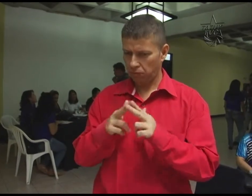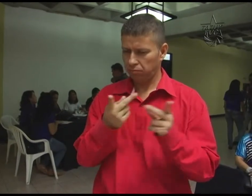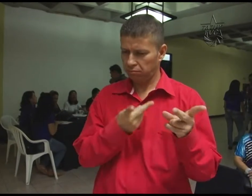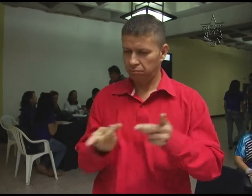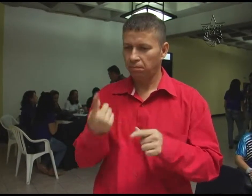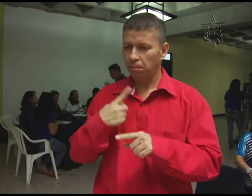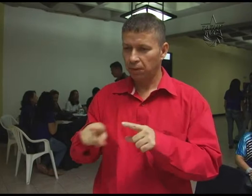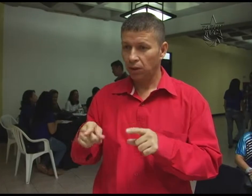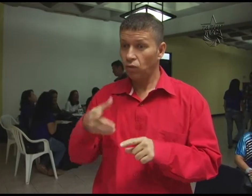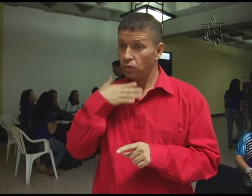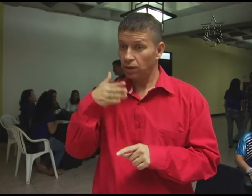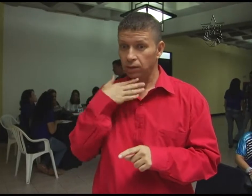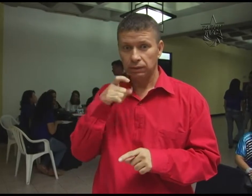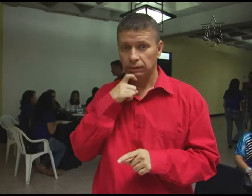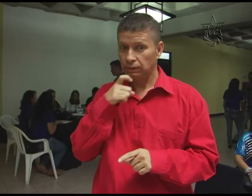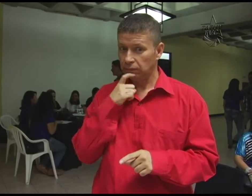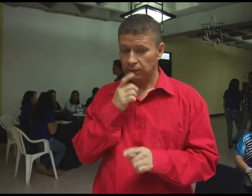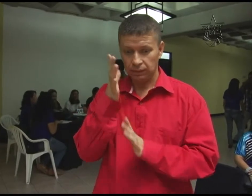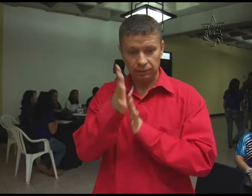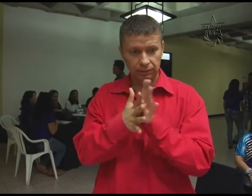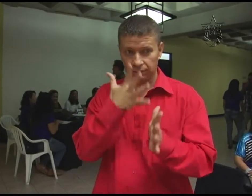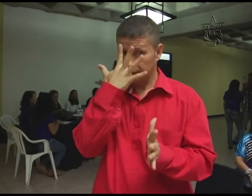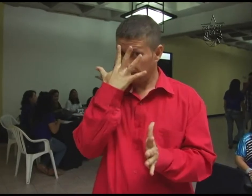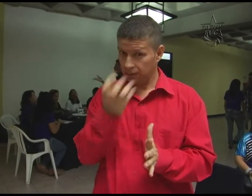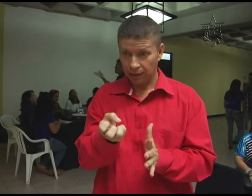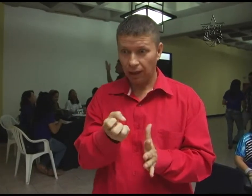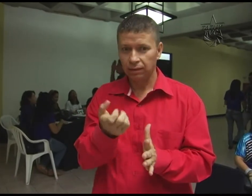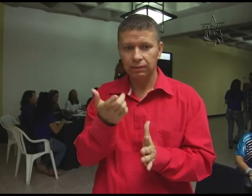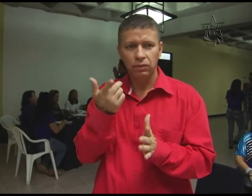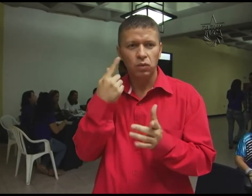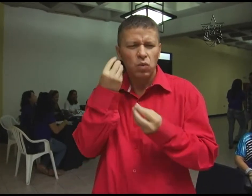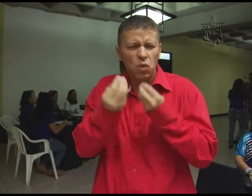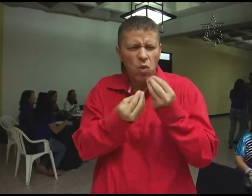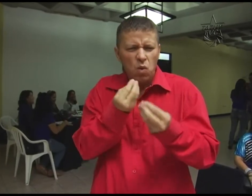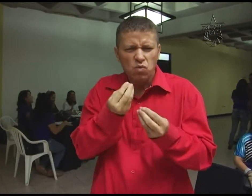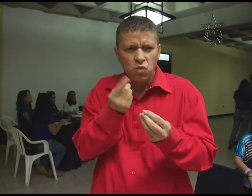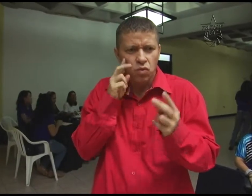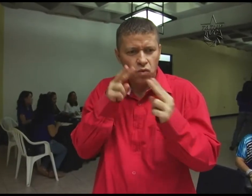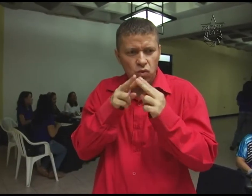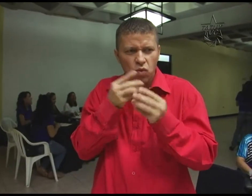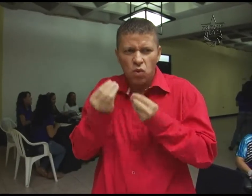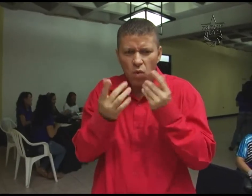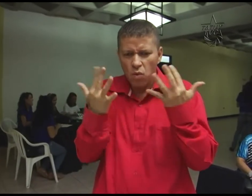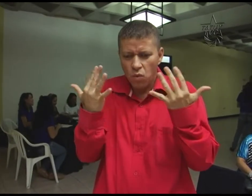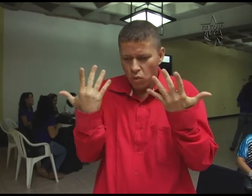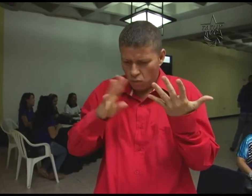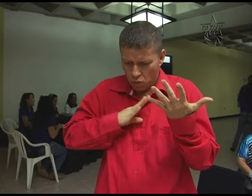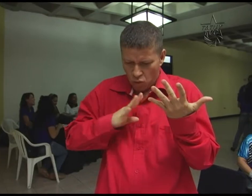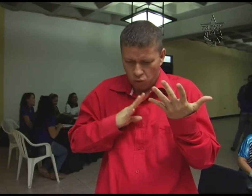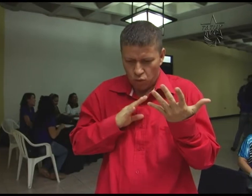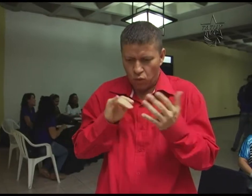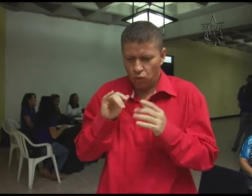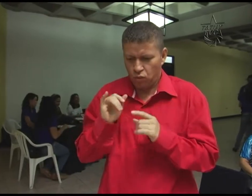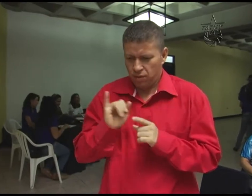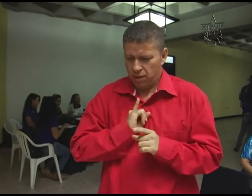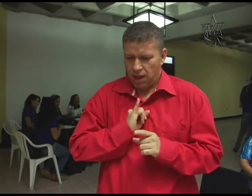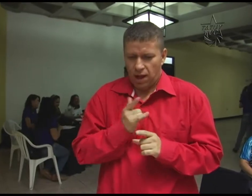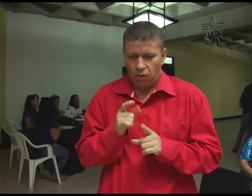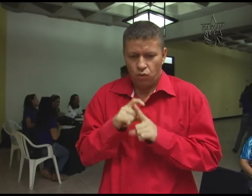El proceso lo veo muy bien. Hemos realizado muchas invitaciones y, aparte de la dificultad de comunicación de cada